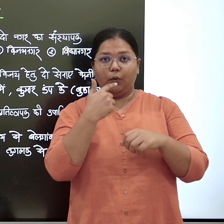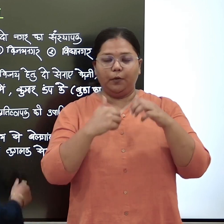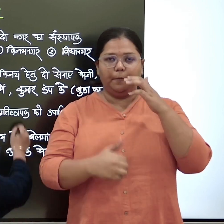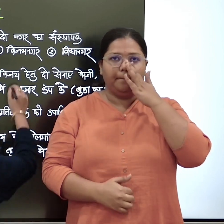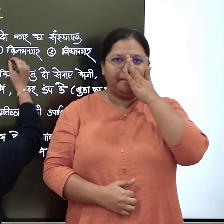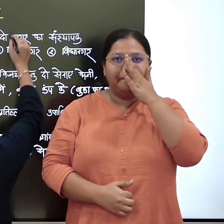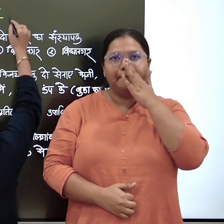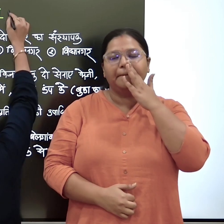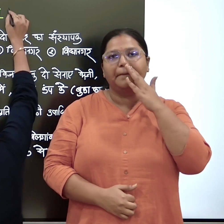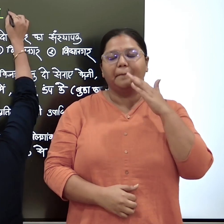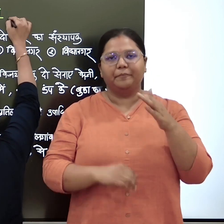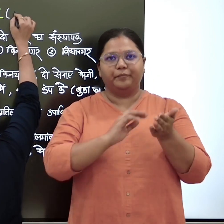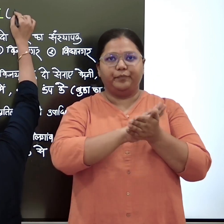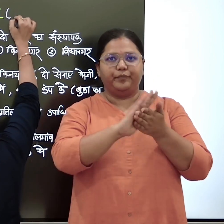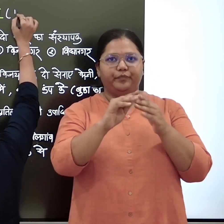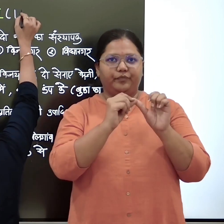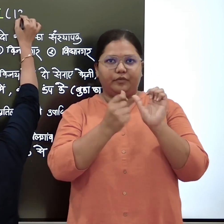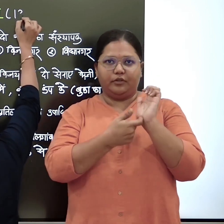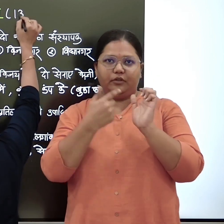है